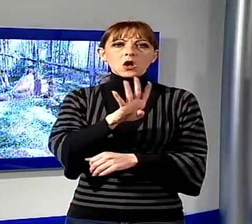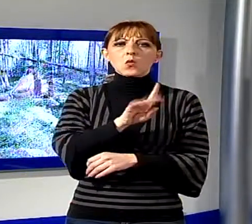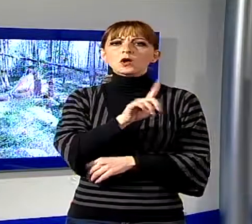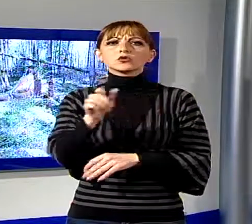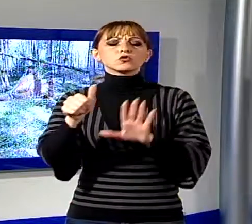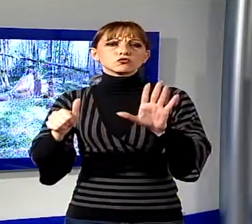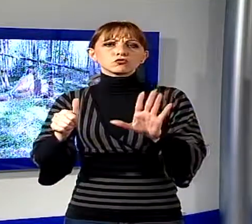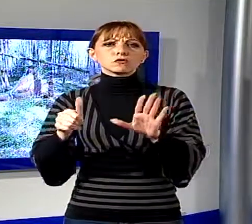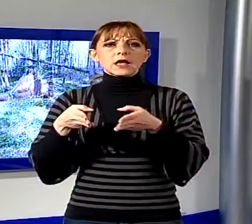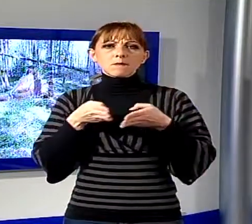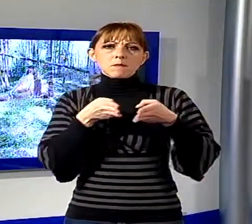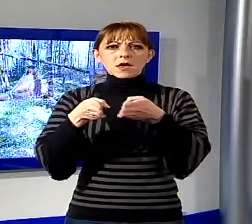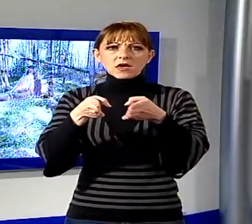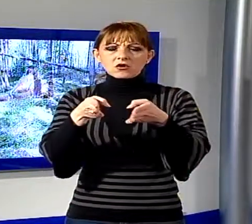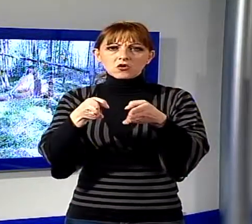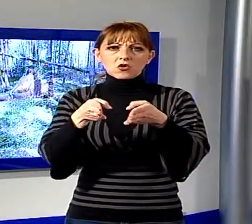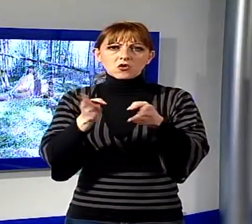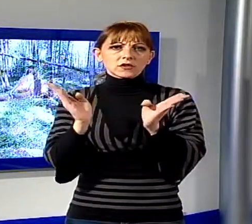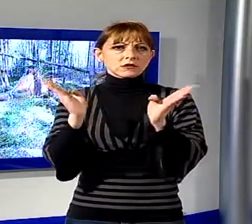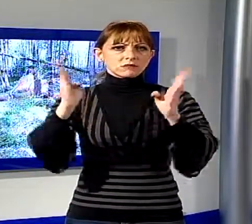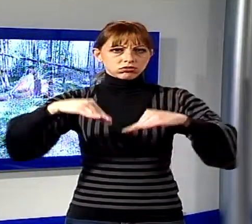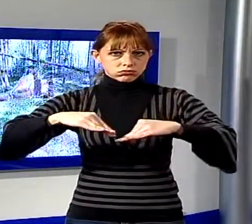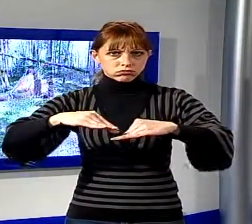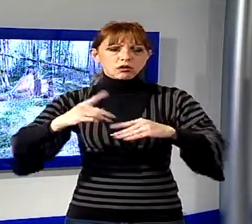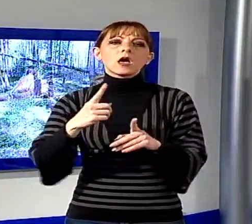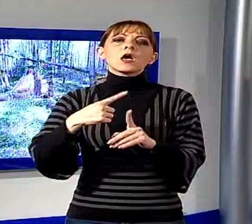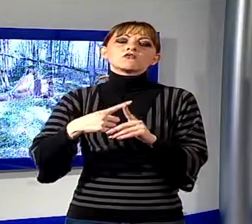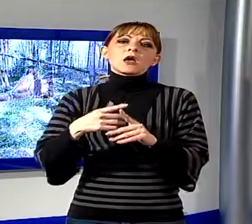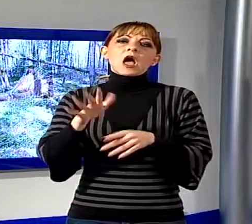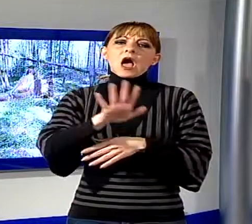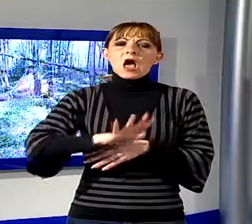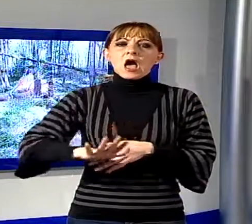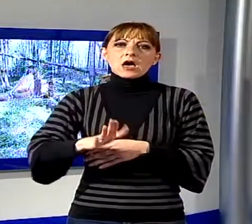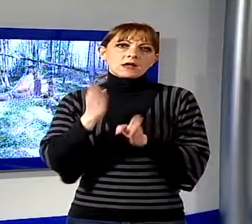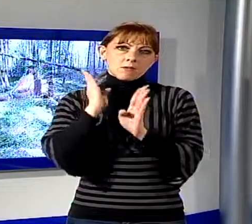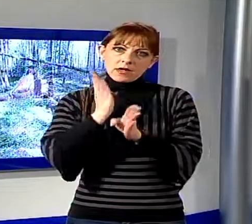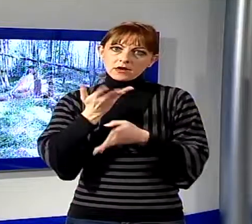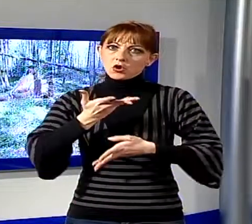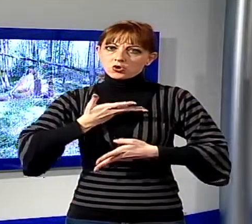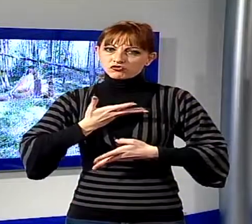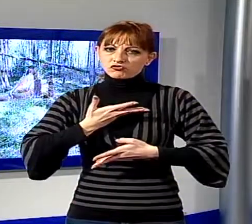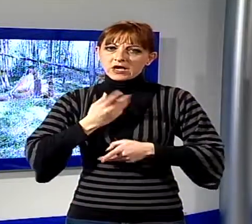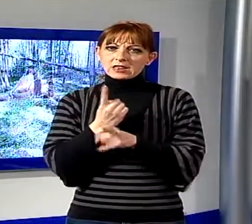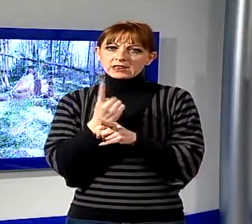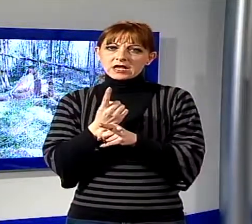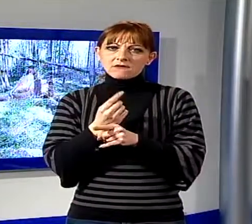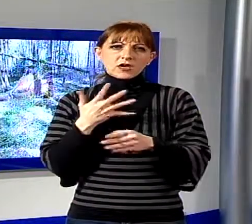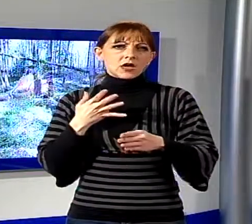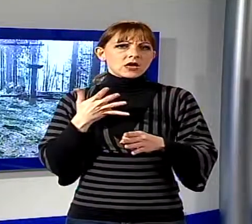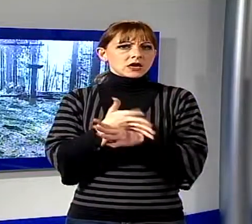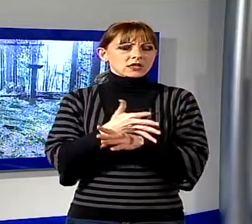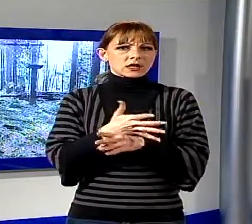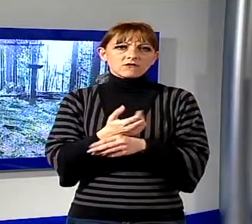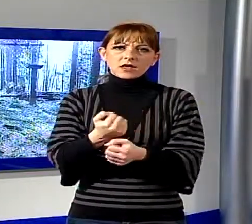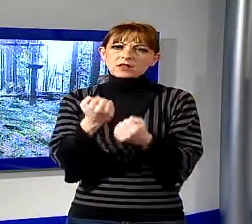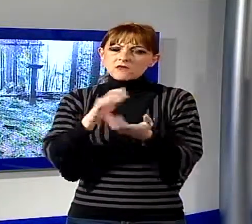abbattuti senza considerare la pericolosità dell'aria e i grandi interventi di pulizia che sono da affrontare. Fortunatamente le aree